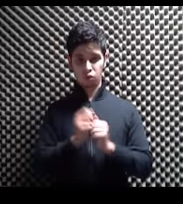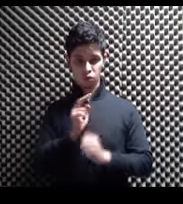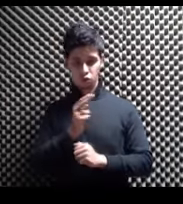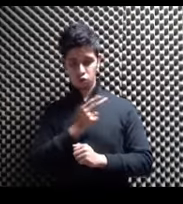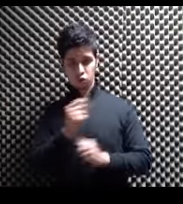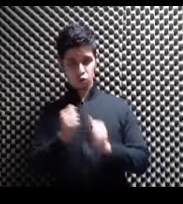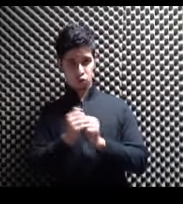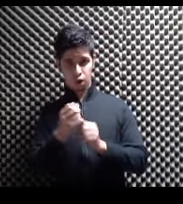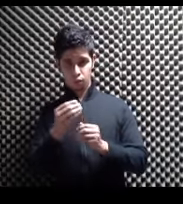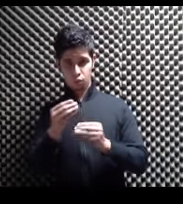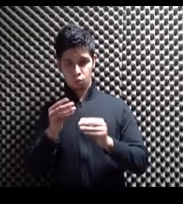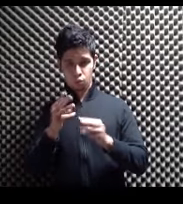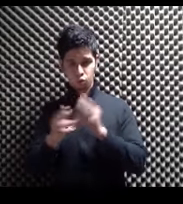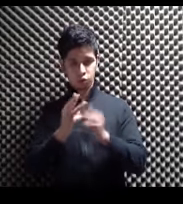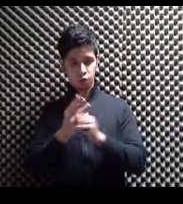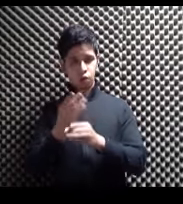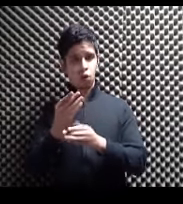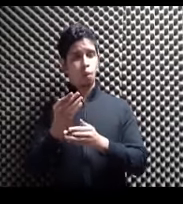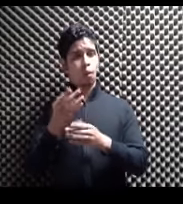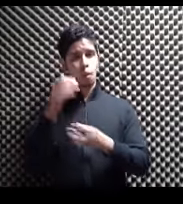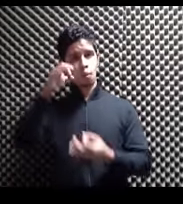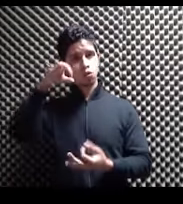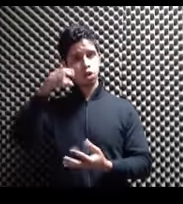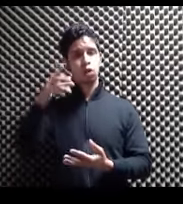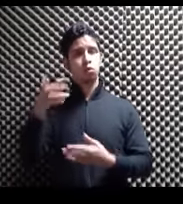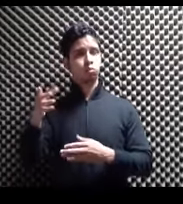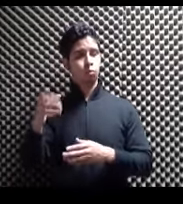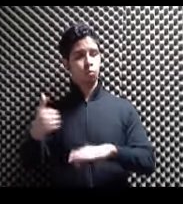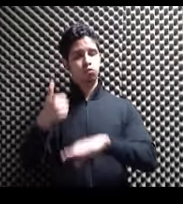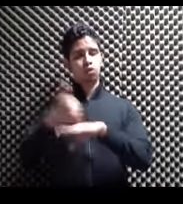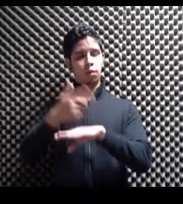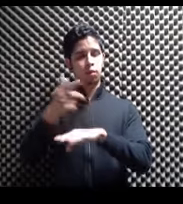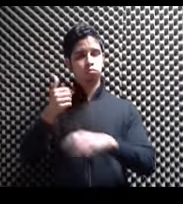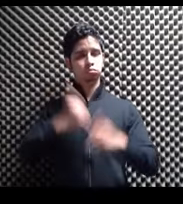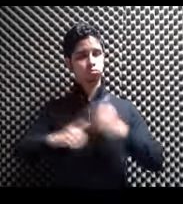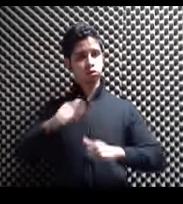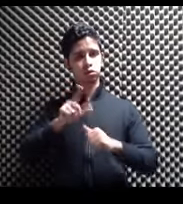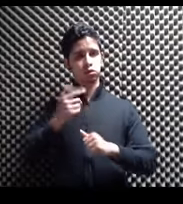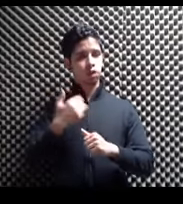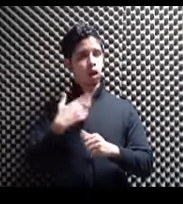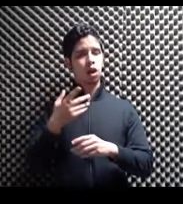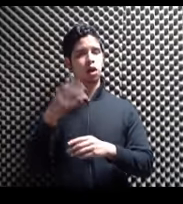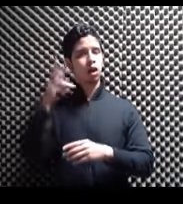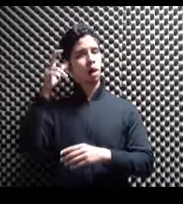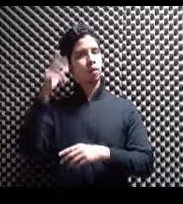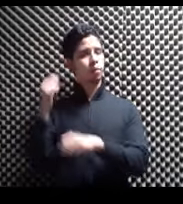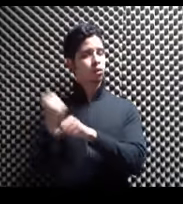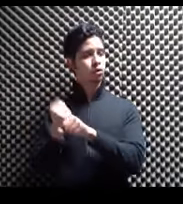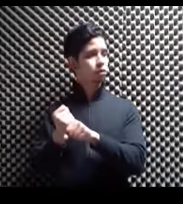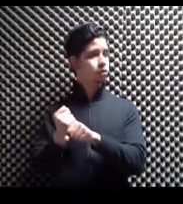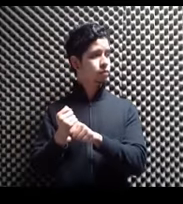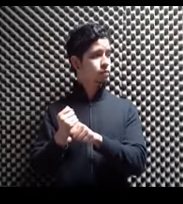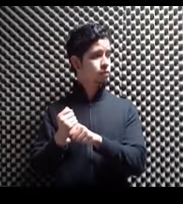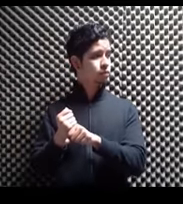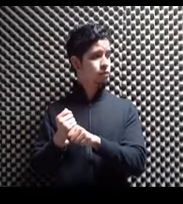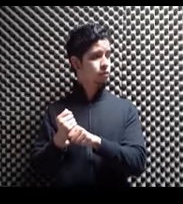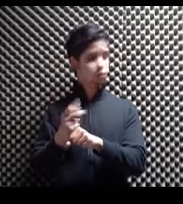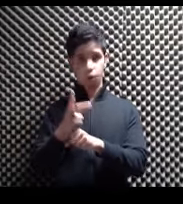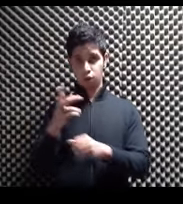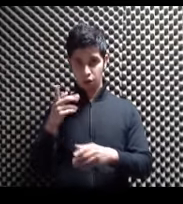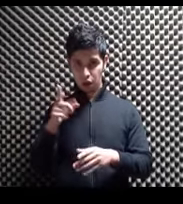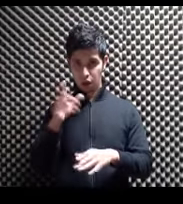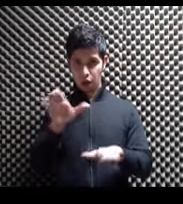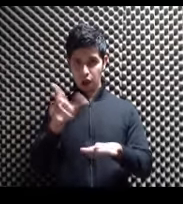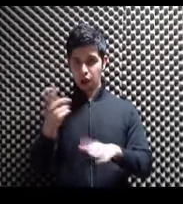viste, voluntario. Muy bien. Es más, y vamos a hacer una función para dar un donativo a las dos organizaciones que estuvieron aquí hoy. Vamos.